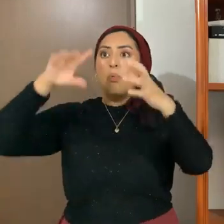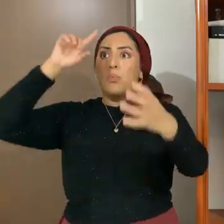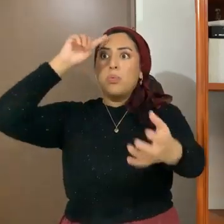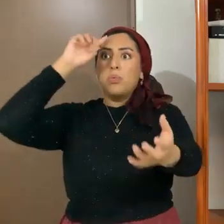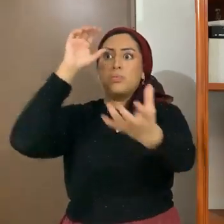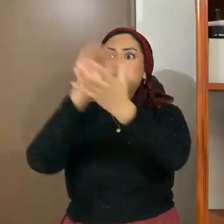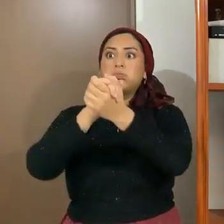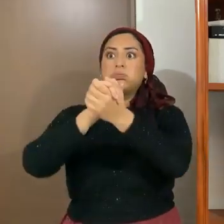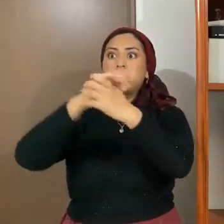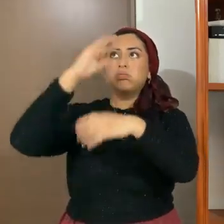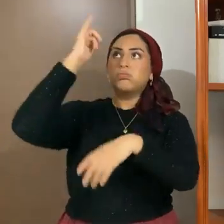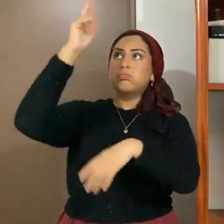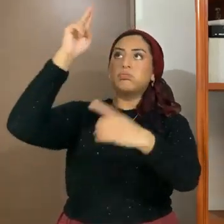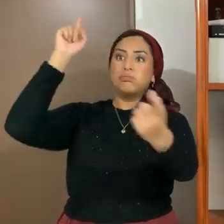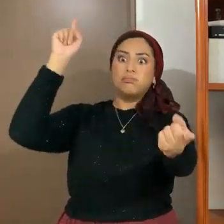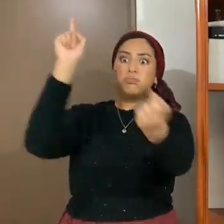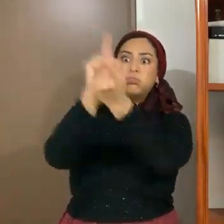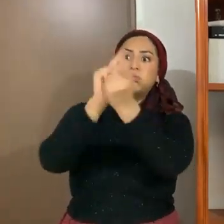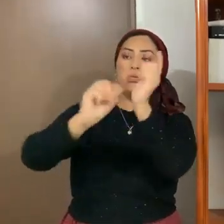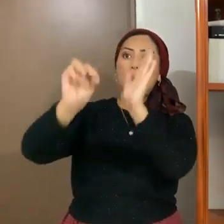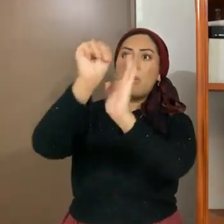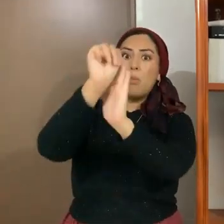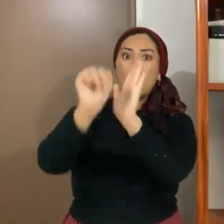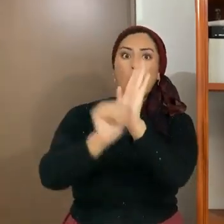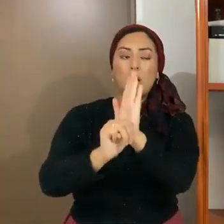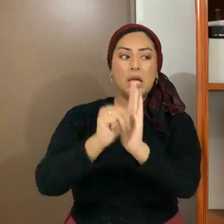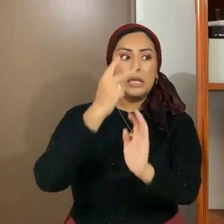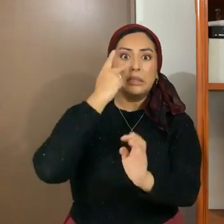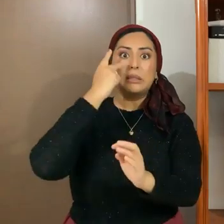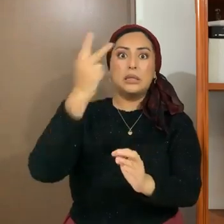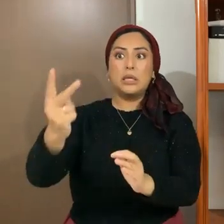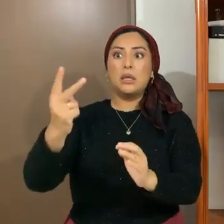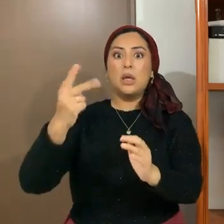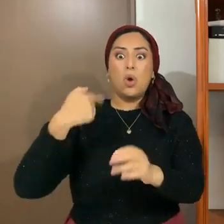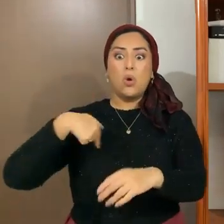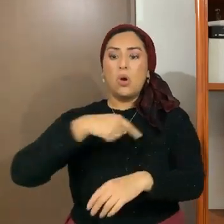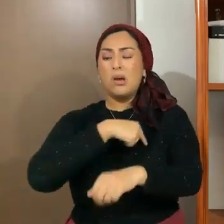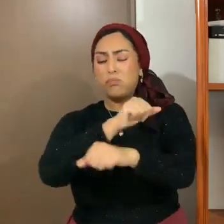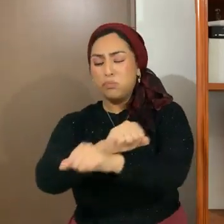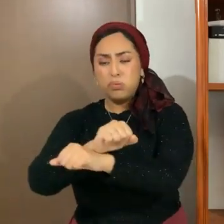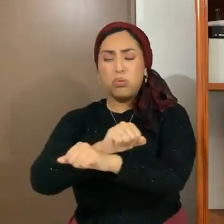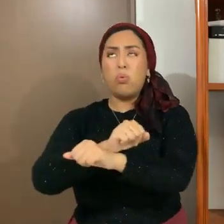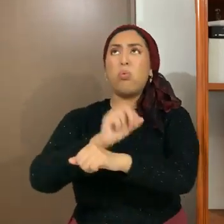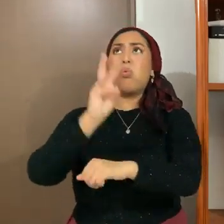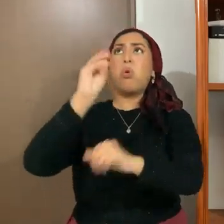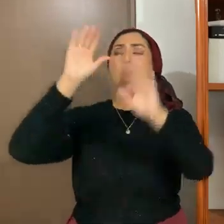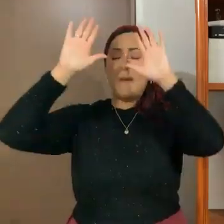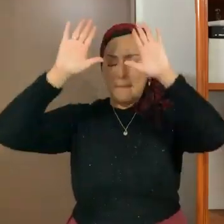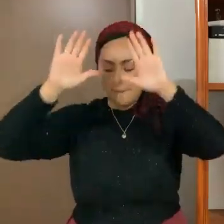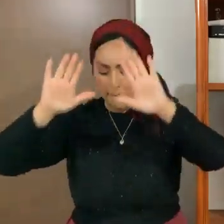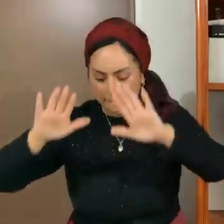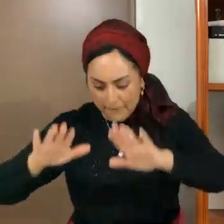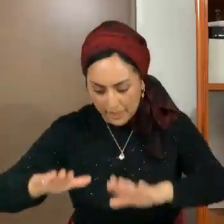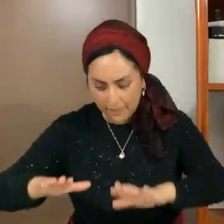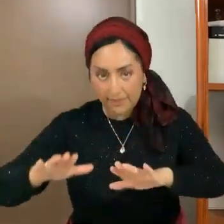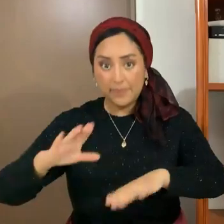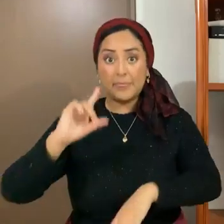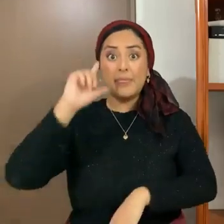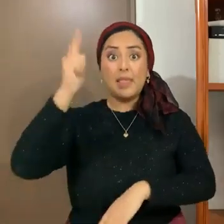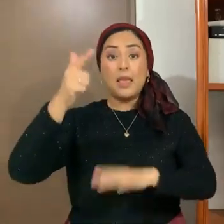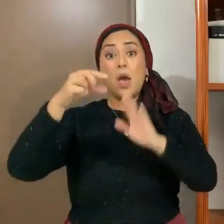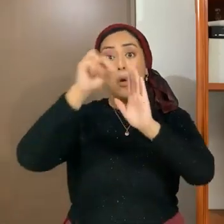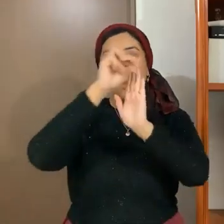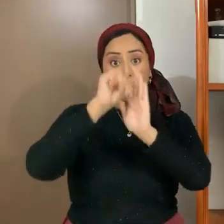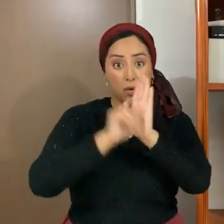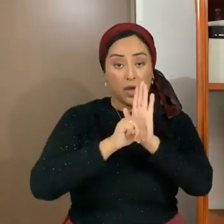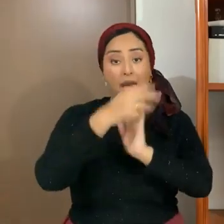había visitado a los hijos de Israel, y que había visto su aflicción, y se inclinaron y adoraron. Después Moisés y Aarón entraron a la